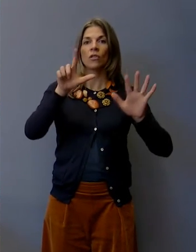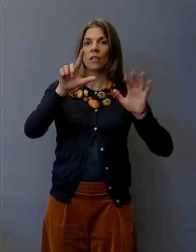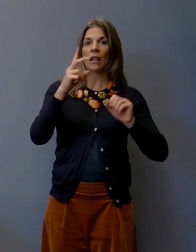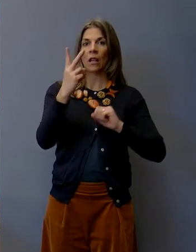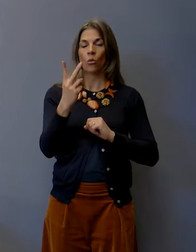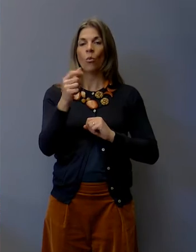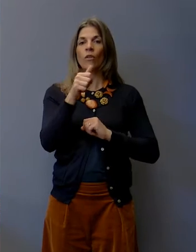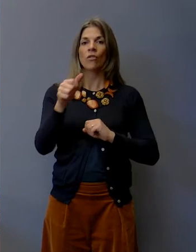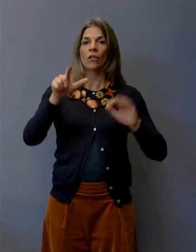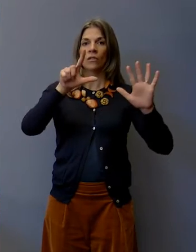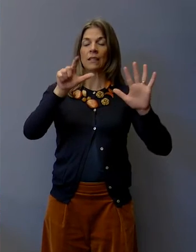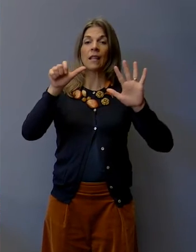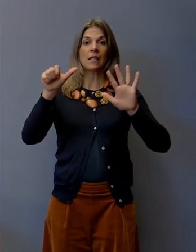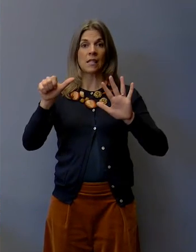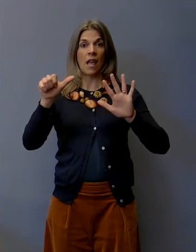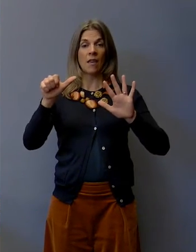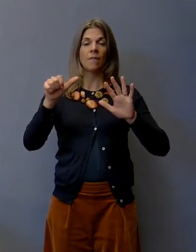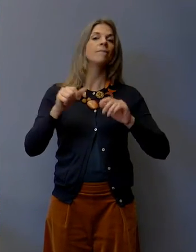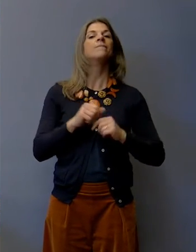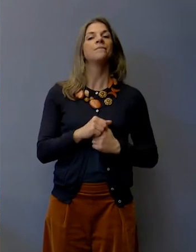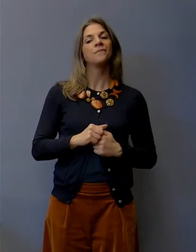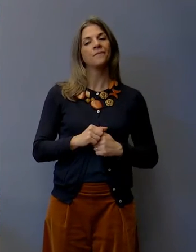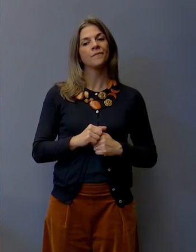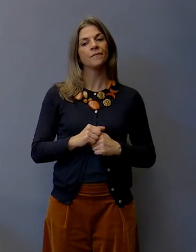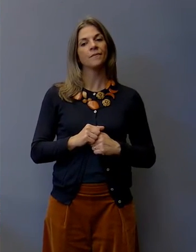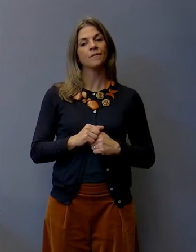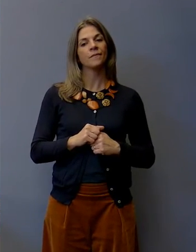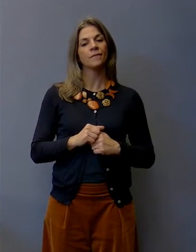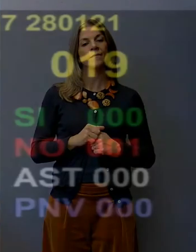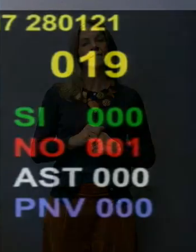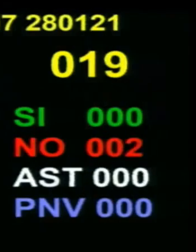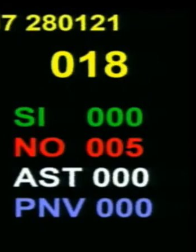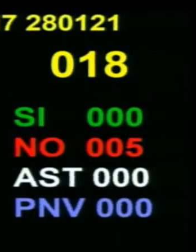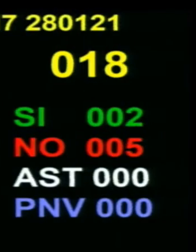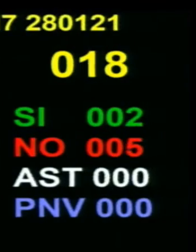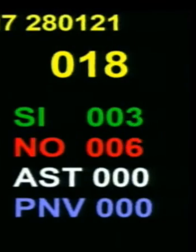176 parere contrario si vota